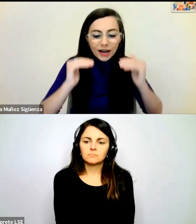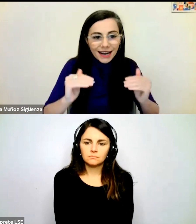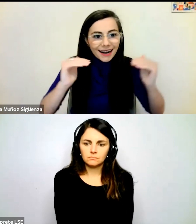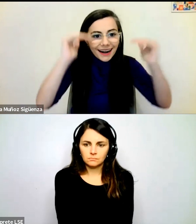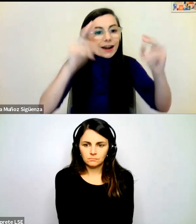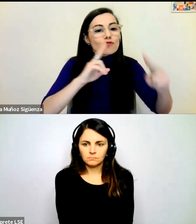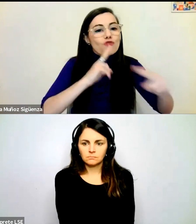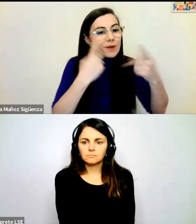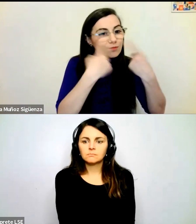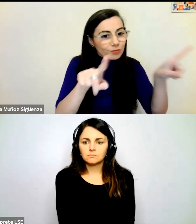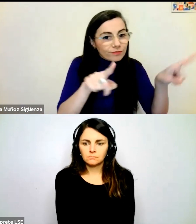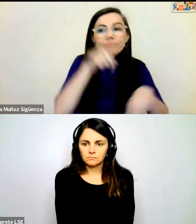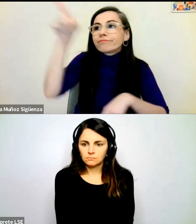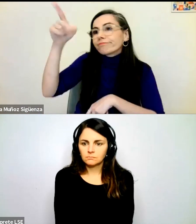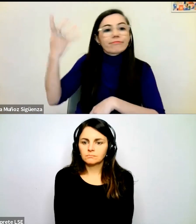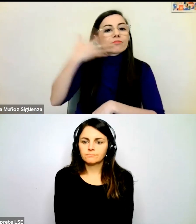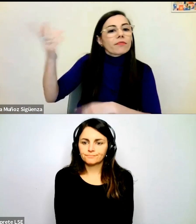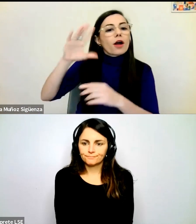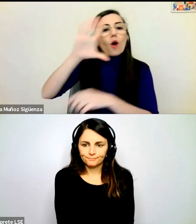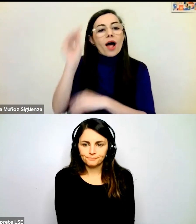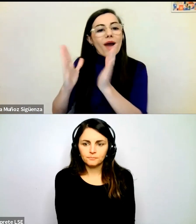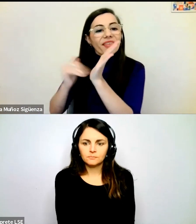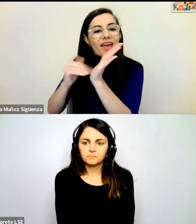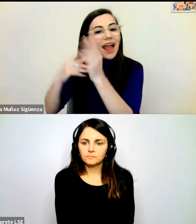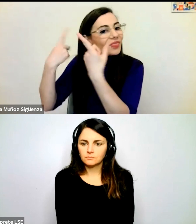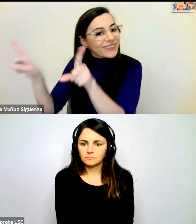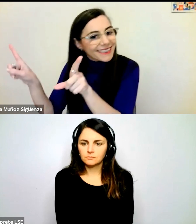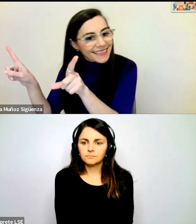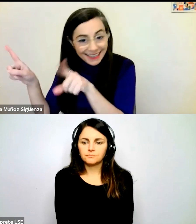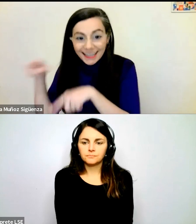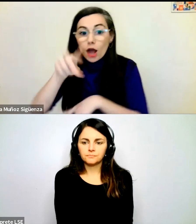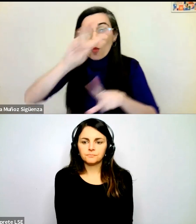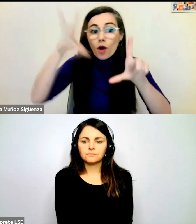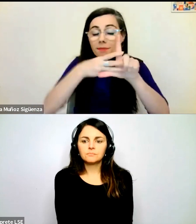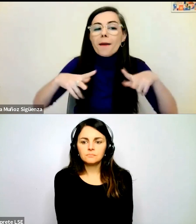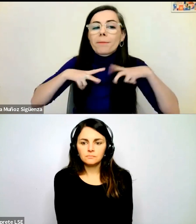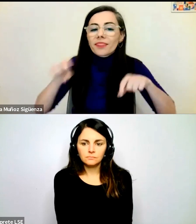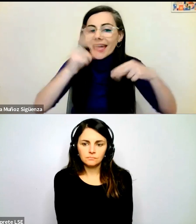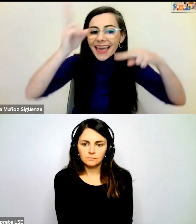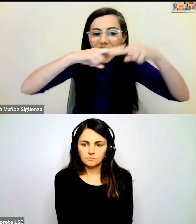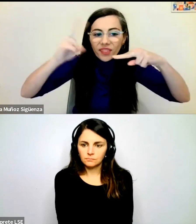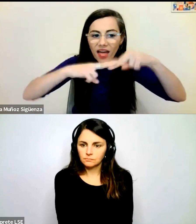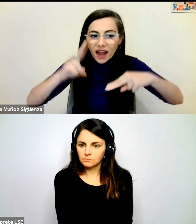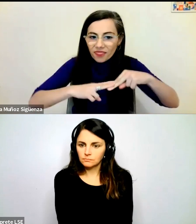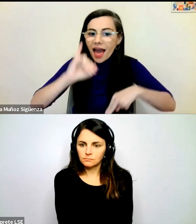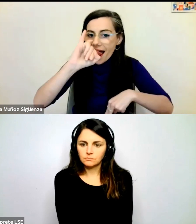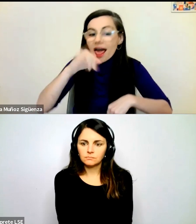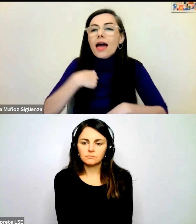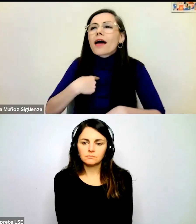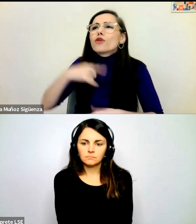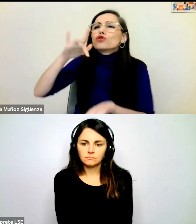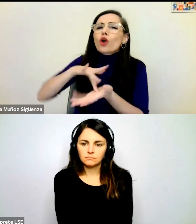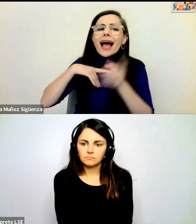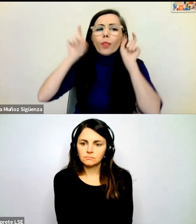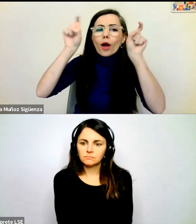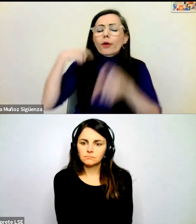esto? En Andalucía tienen unos nombres y una serie de pasos que tienen que hacer diferentes a los que puede ser en Valencia. De